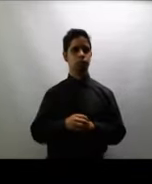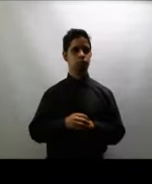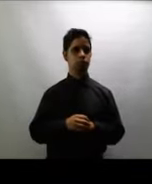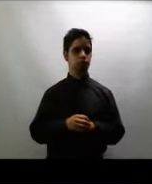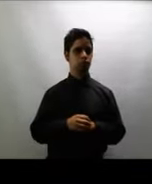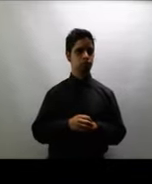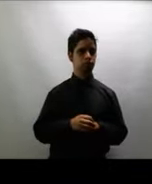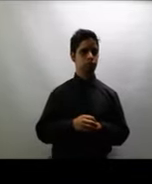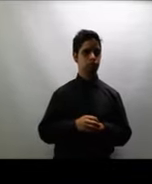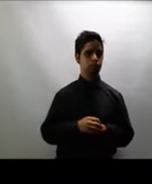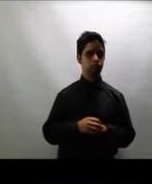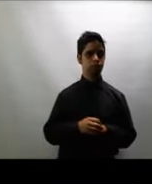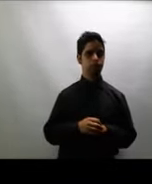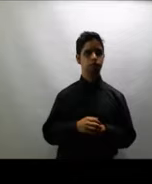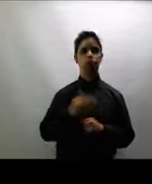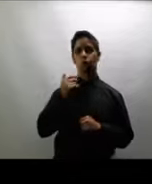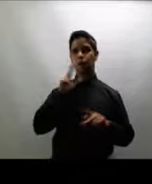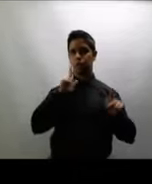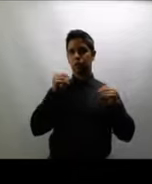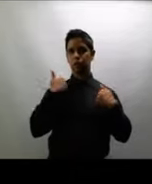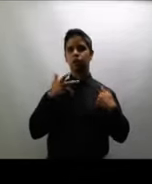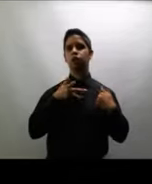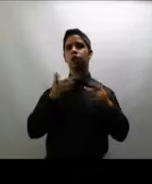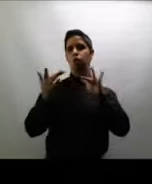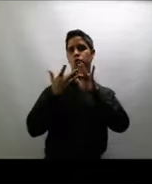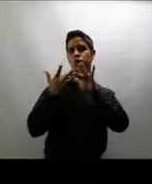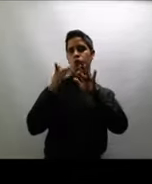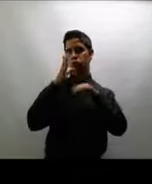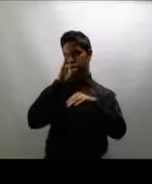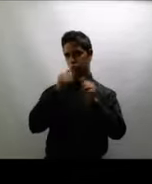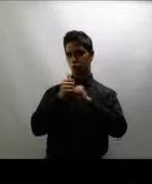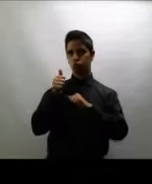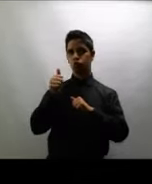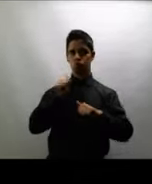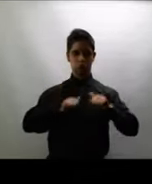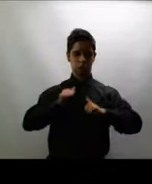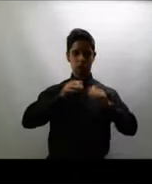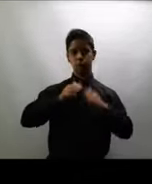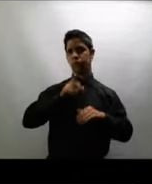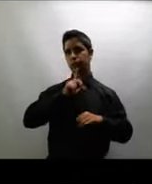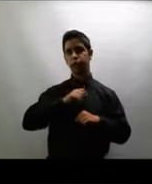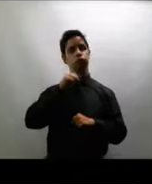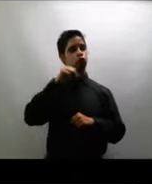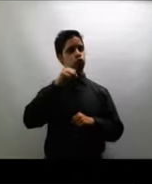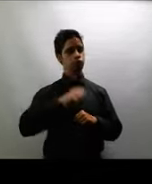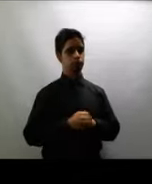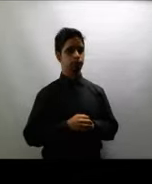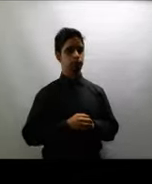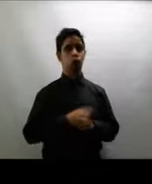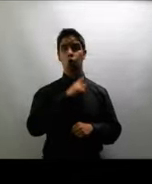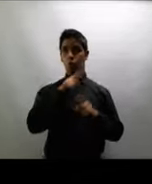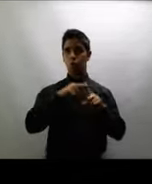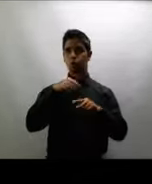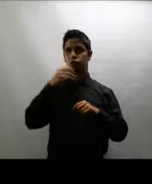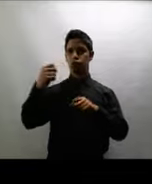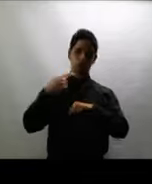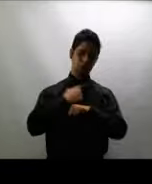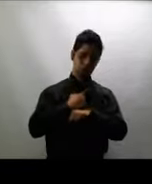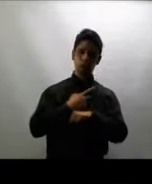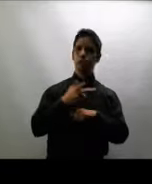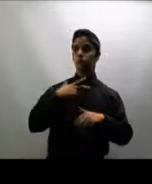porque claro, es mucho mejor porque la gente tiene contacto directamente con su artista. Sí, que cuando escriben le decimos. Se tarda, pero es ella. No,